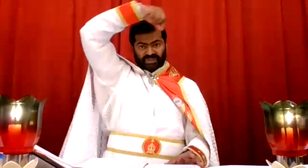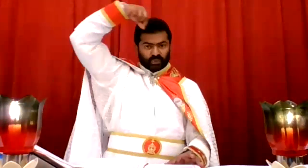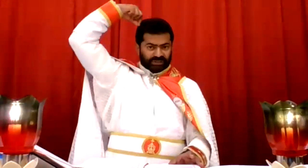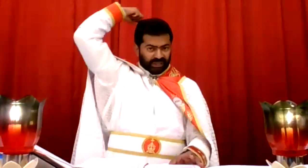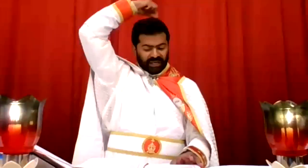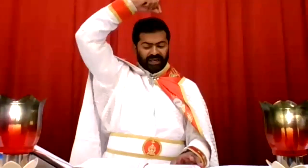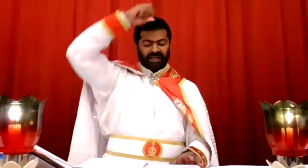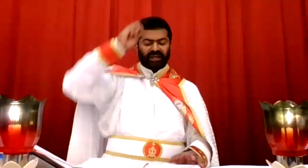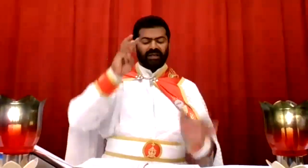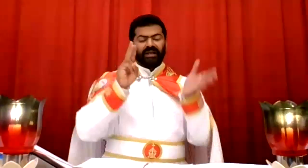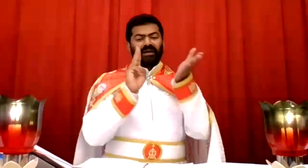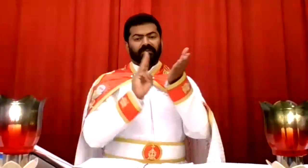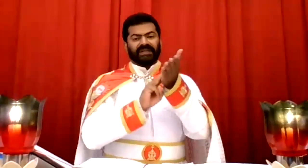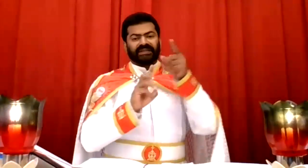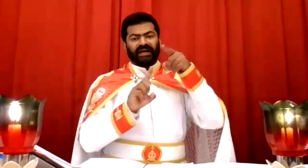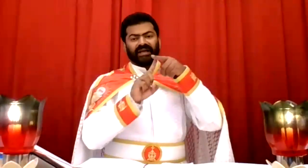വിശുദ്ധ